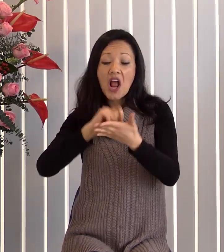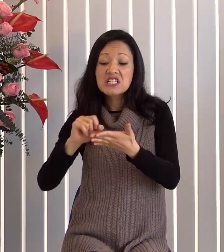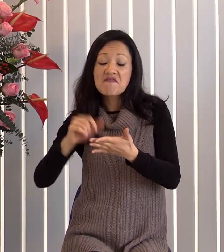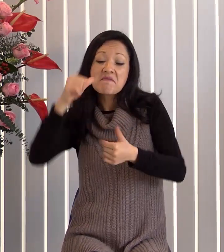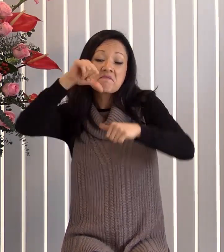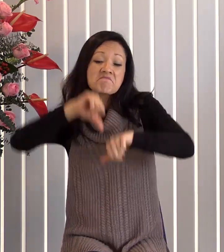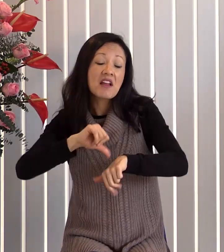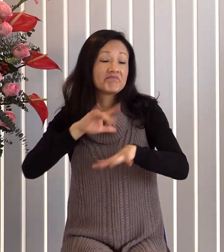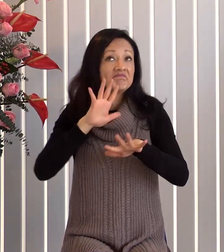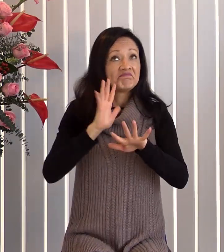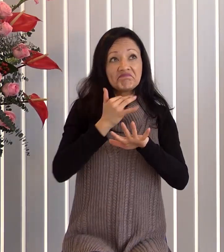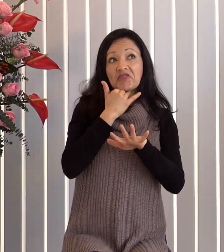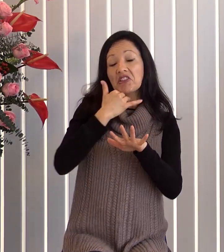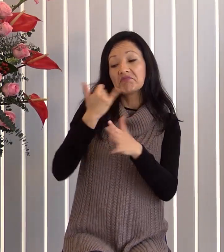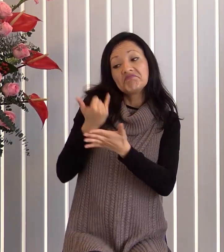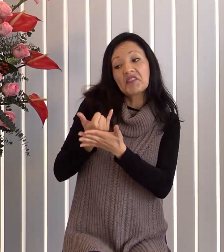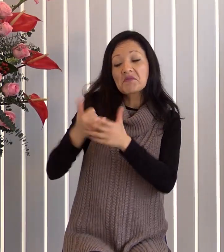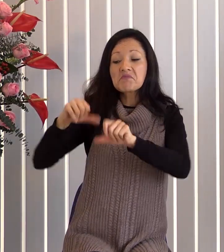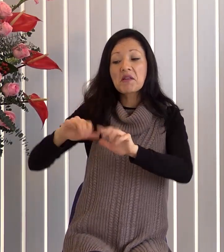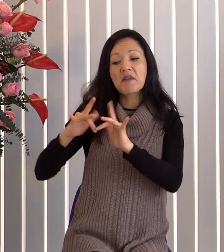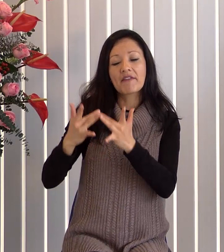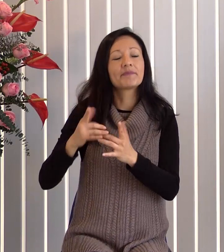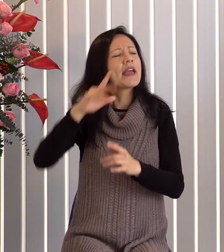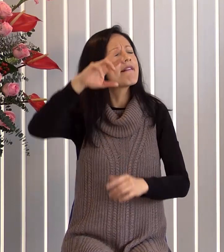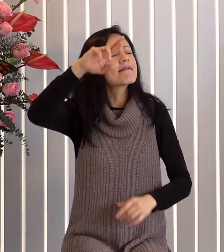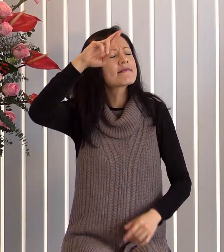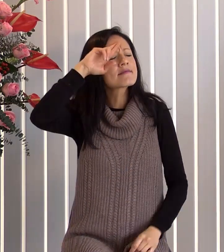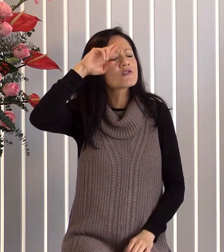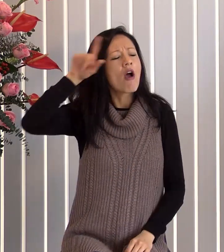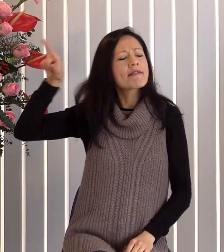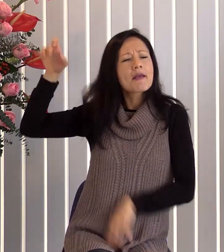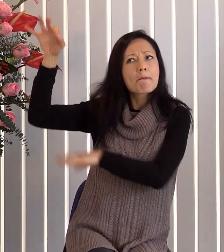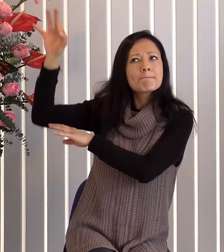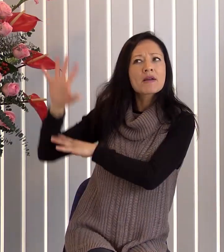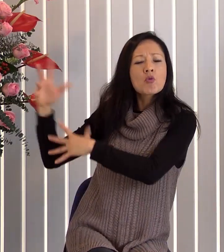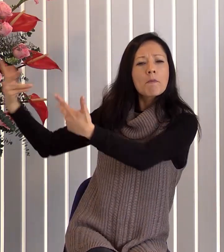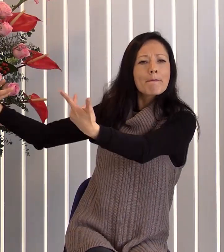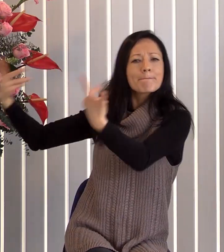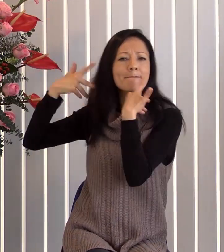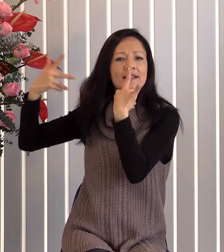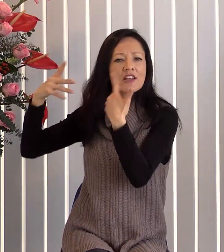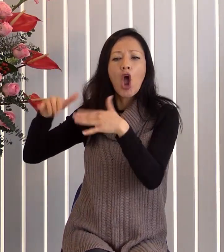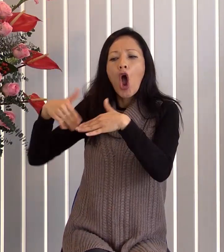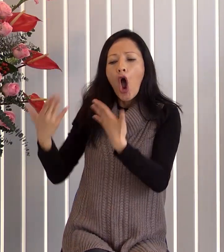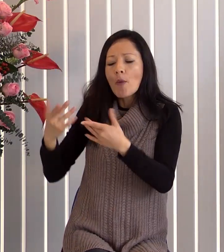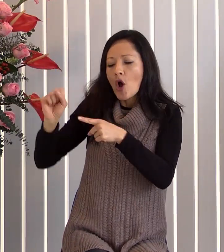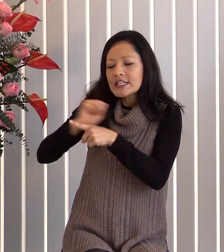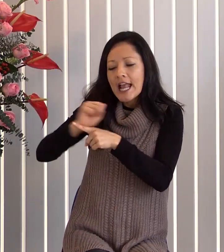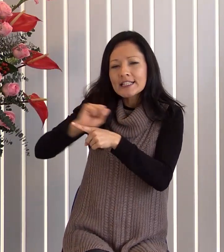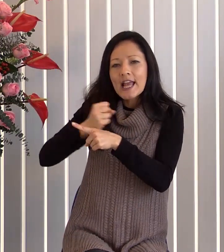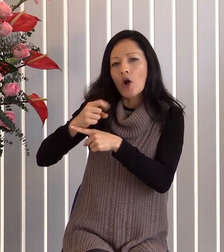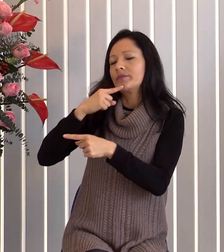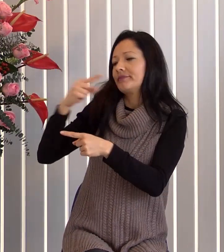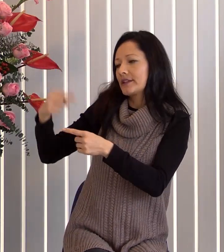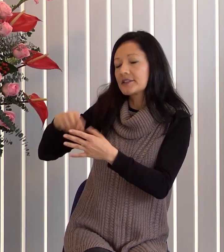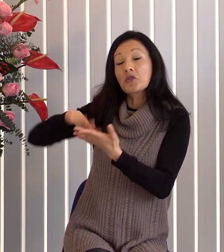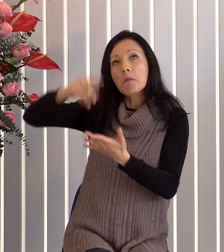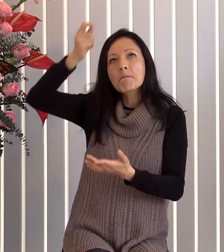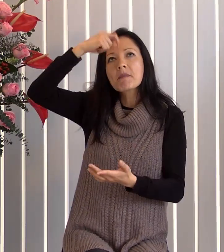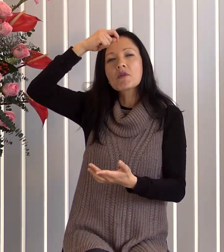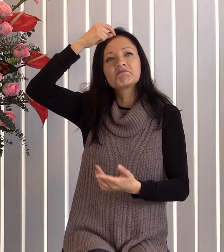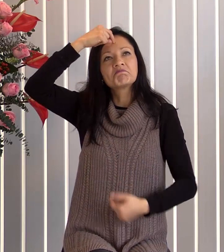equivocó la palabra, pero no, el que tiene razón es mi pastor que me enseñó con Santiago. Y ese versículo sí se lo saben de